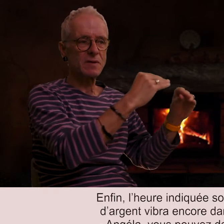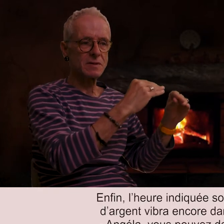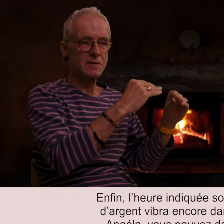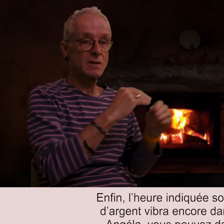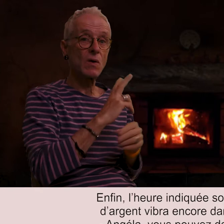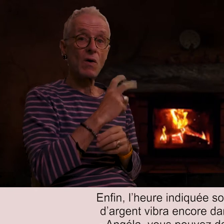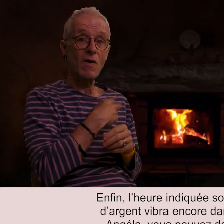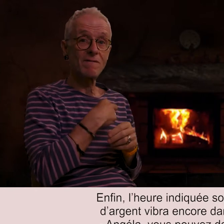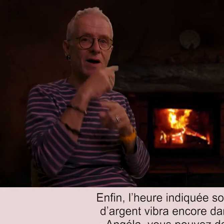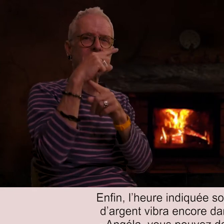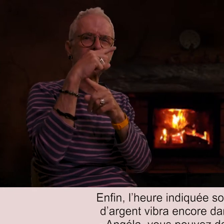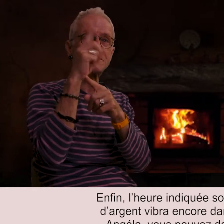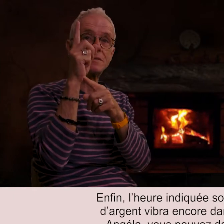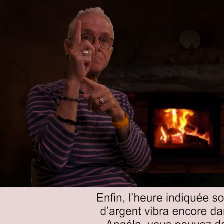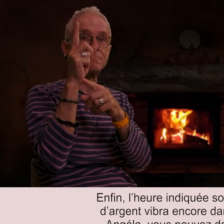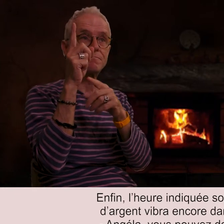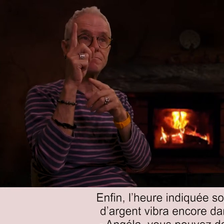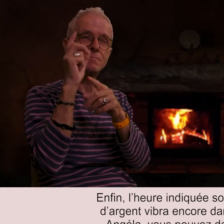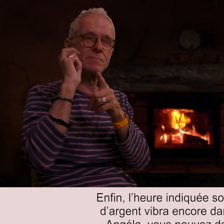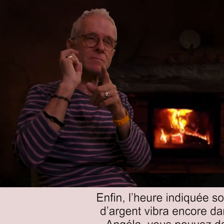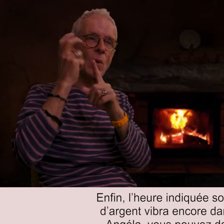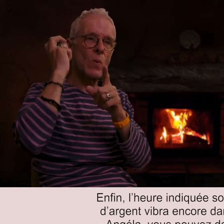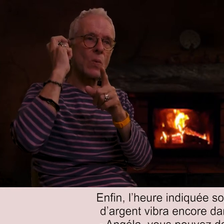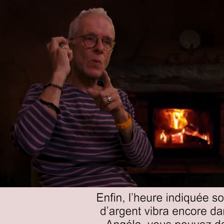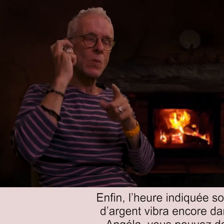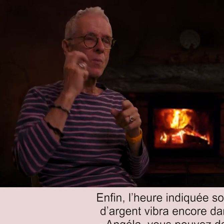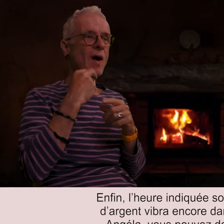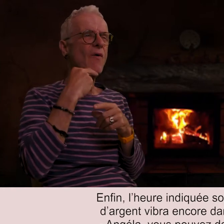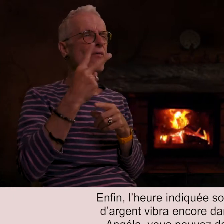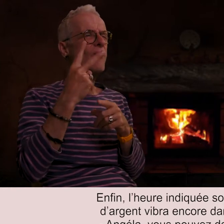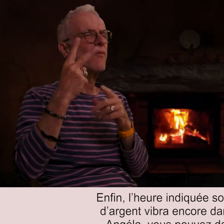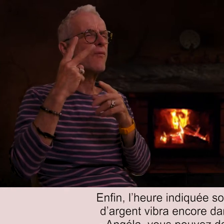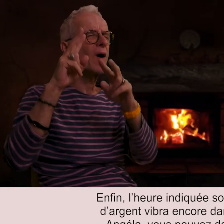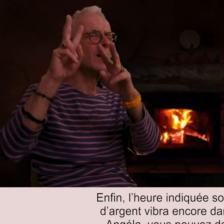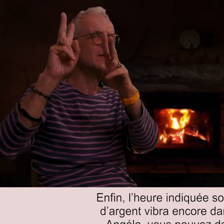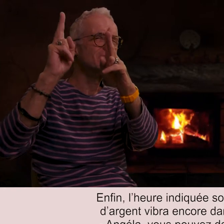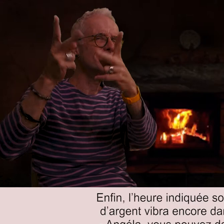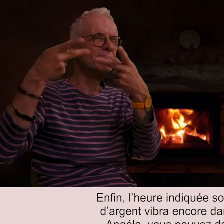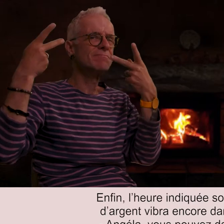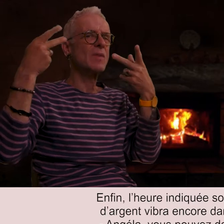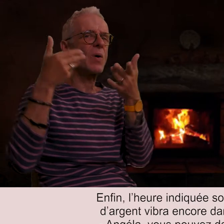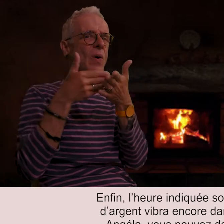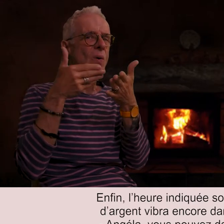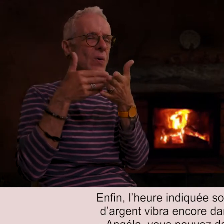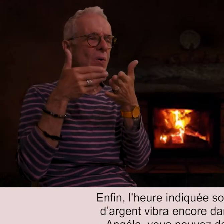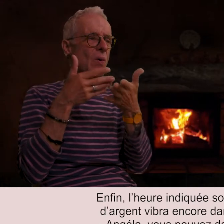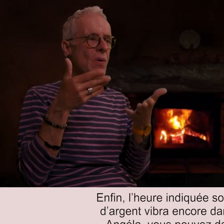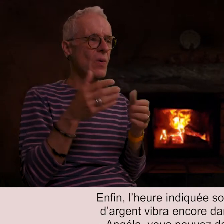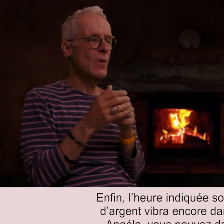enfin leur indiqué sonna la voix au timbre d'argent vibra encore dans la chambre et dit